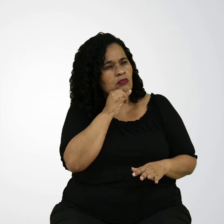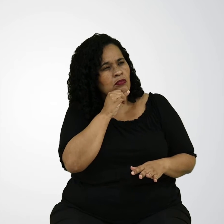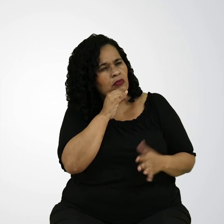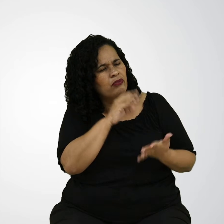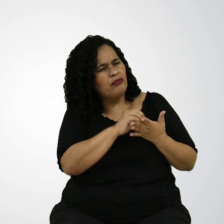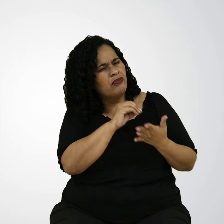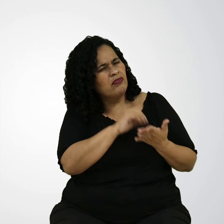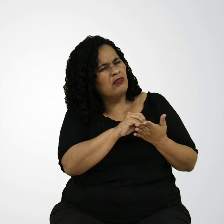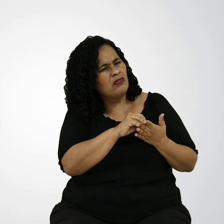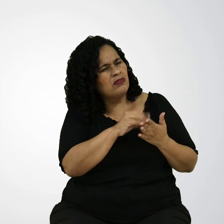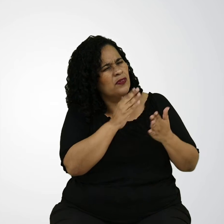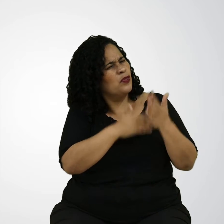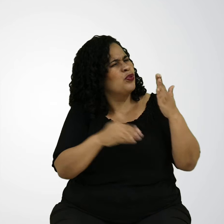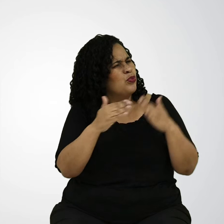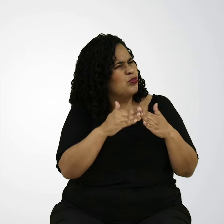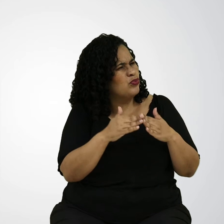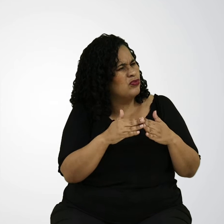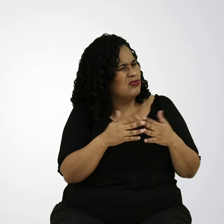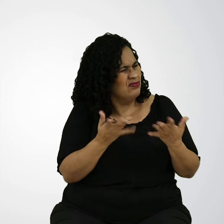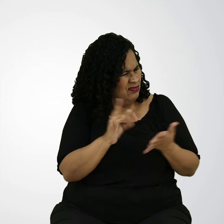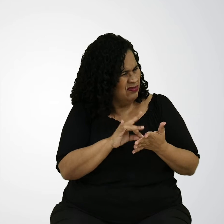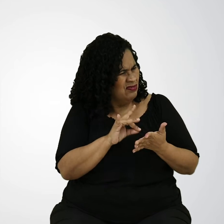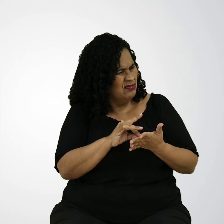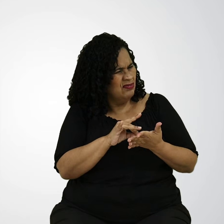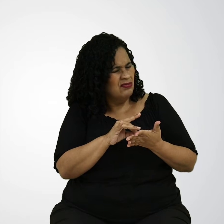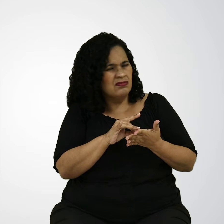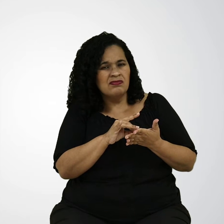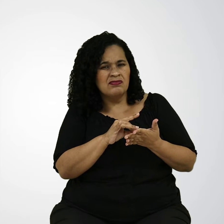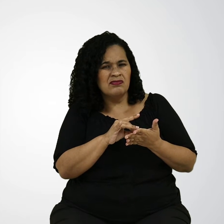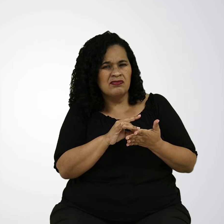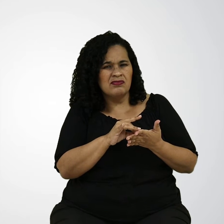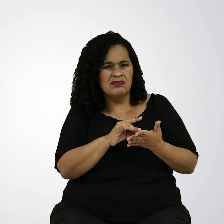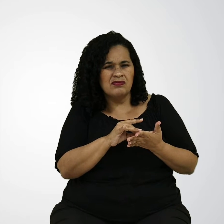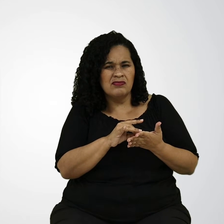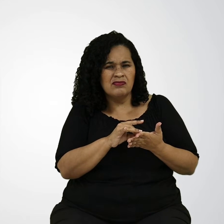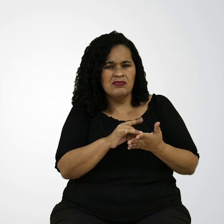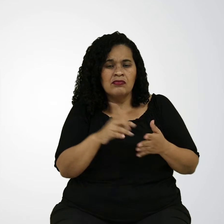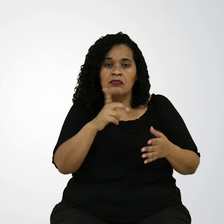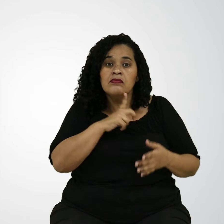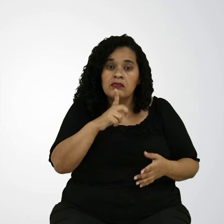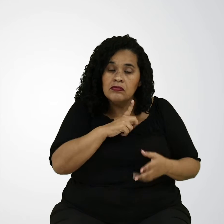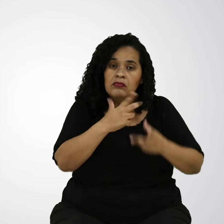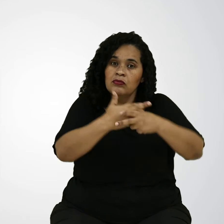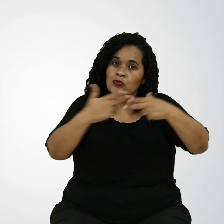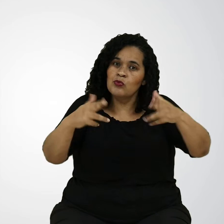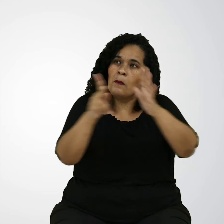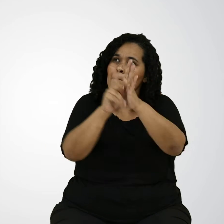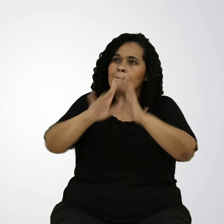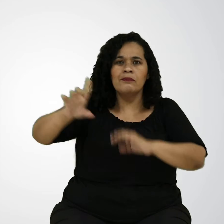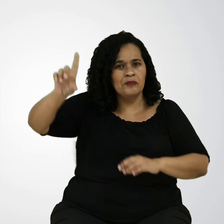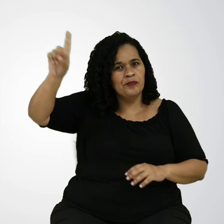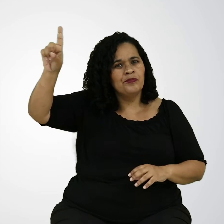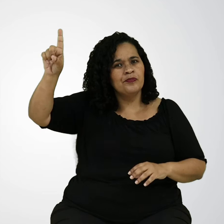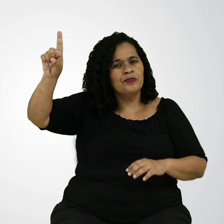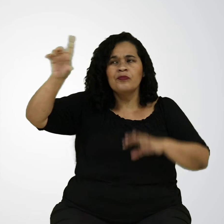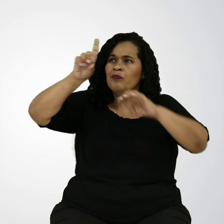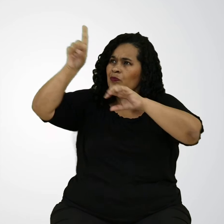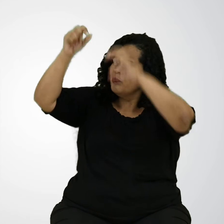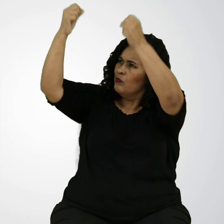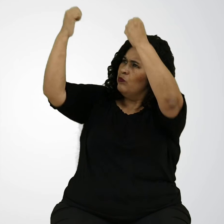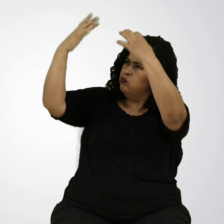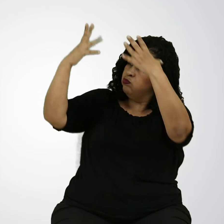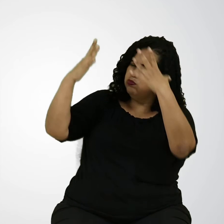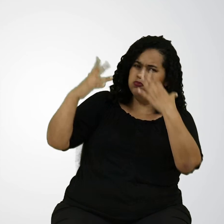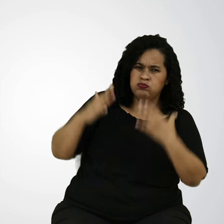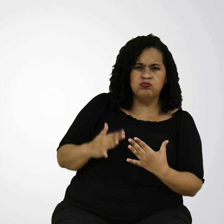faltando tudo. Assim, tá faltando mesmo? Né? Eu não tenho nada. Não tem nada mesmo? Deus não me abençoa. Não abençoa mesmo?